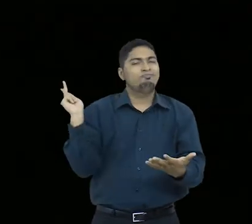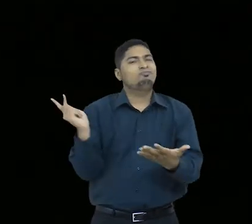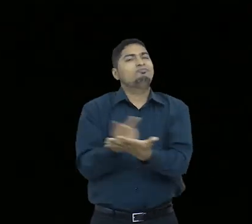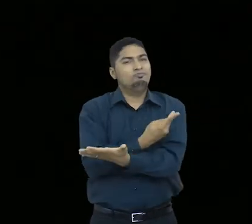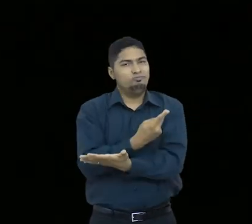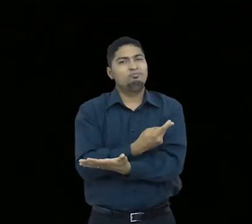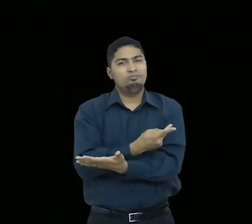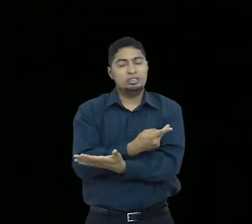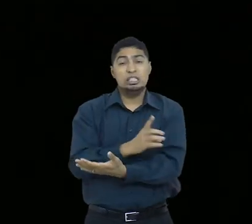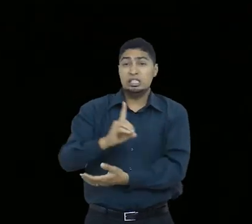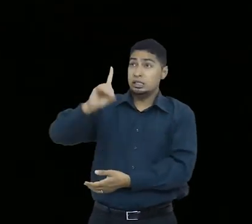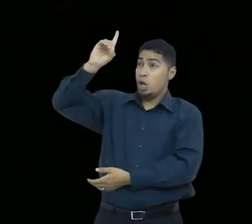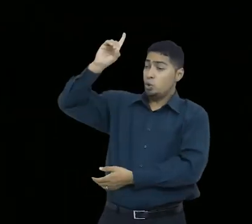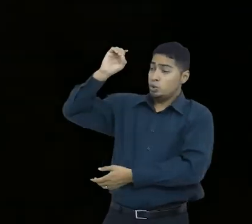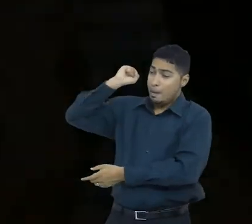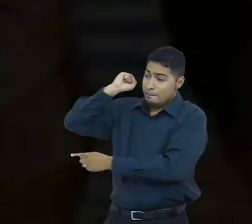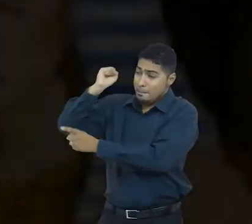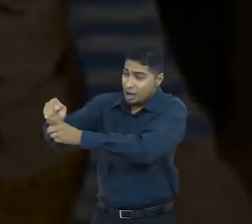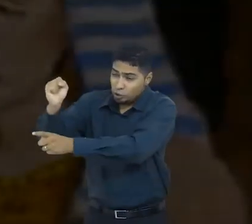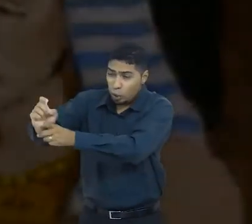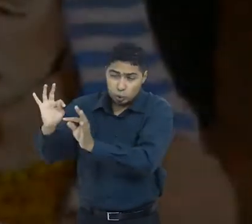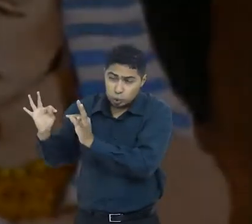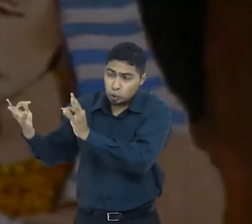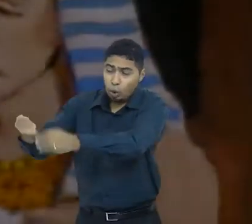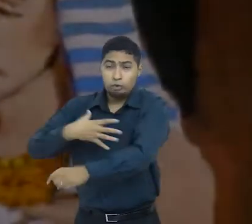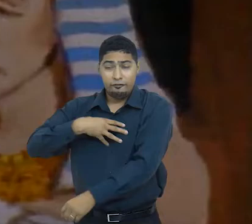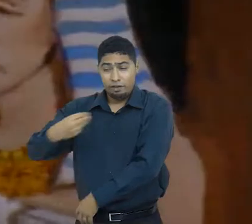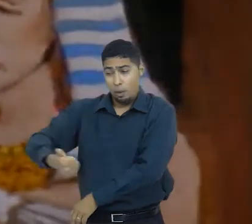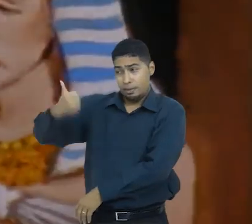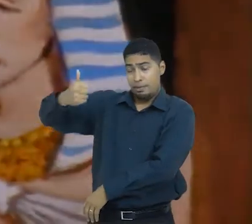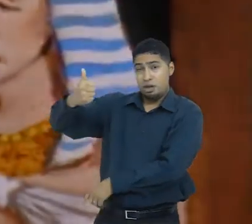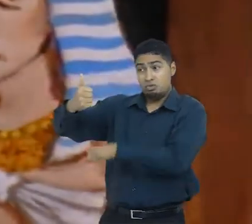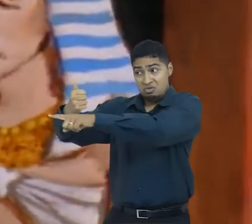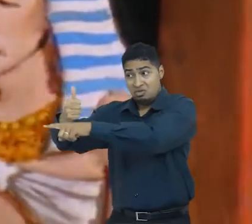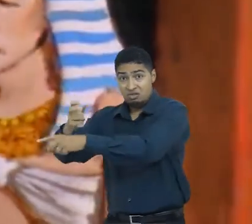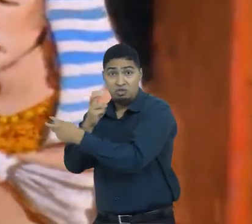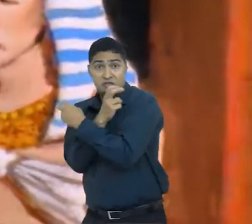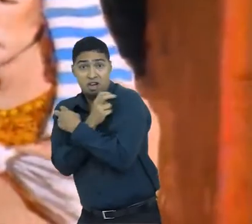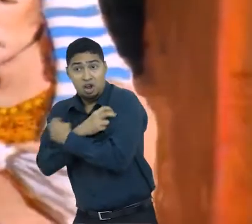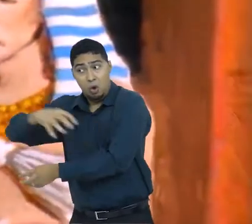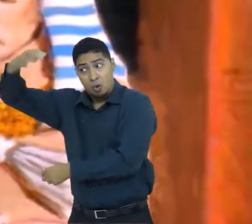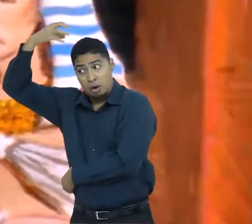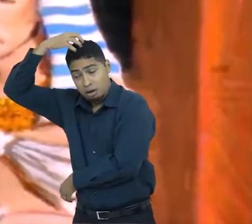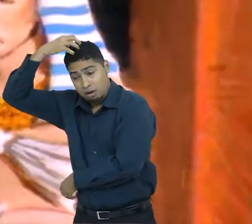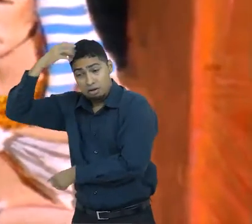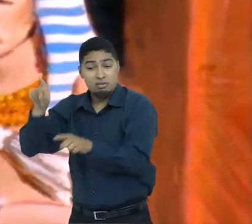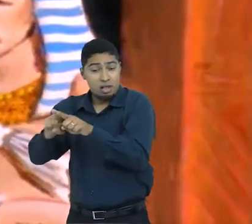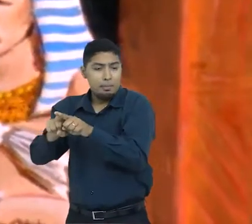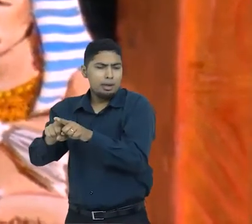aconteceu. Deus matou todos os primogênitos do Egito, desde o filho de Faraó, o rei, até o filho de quem